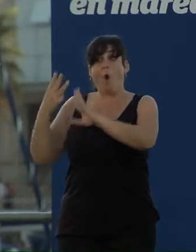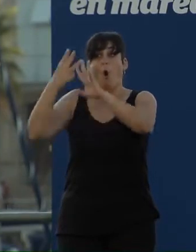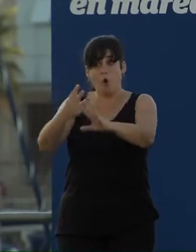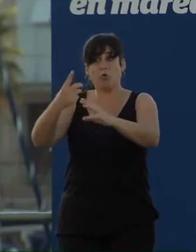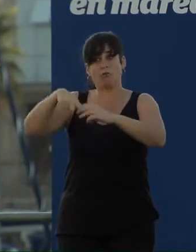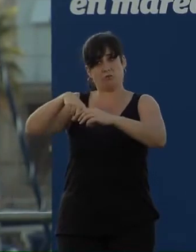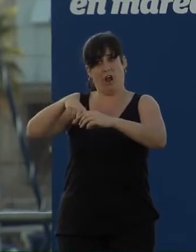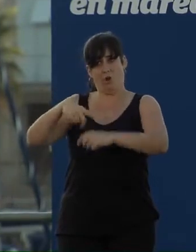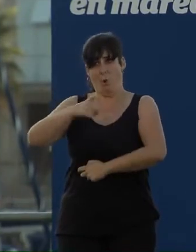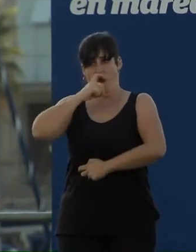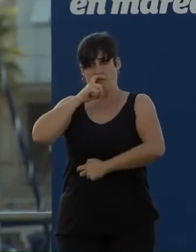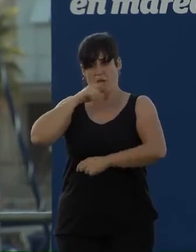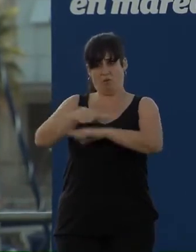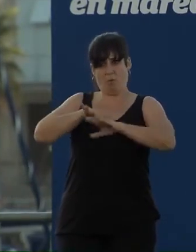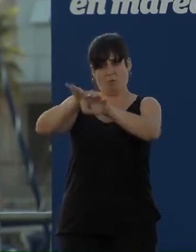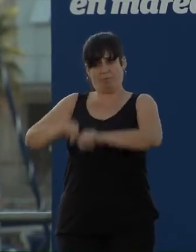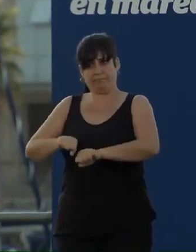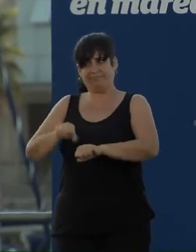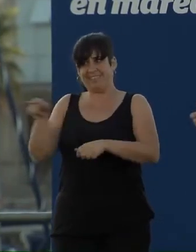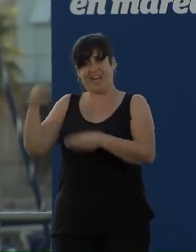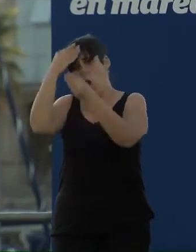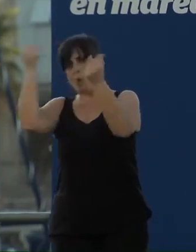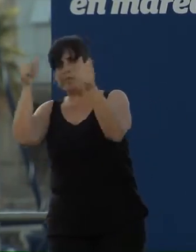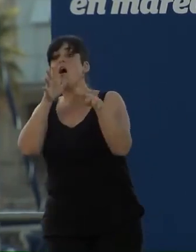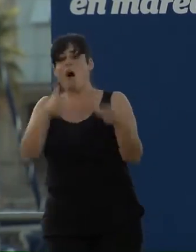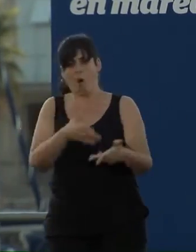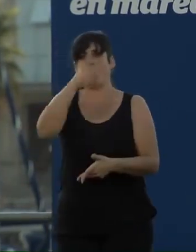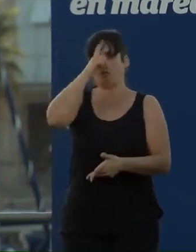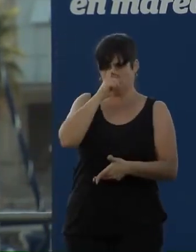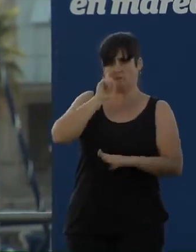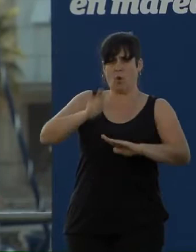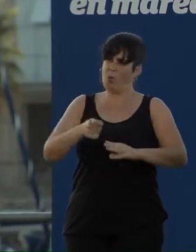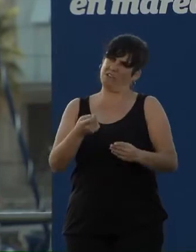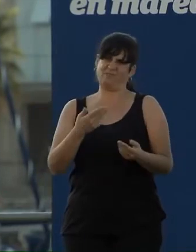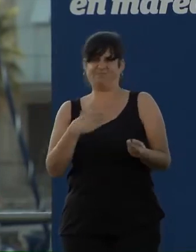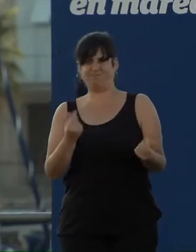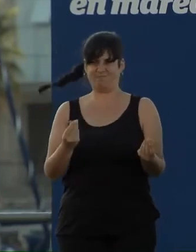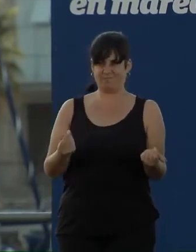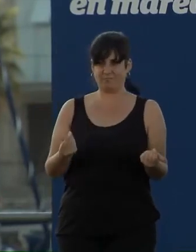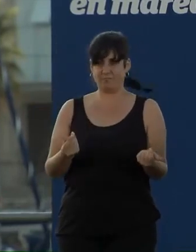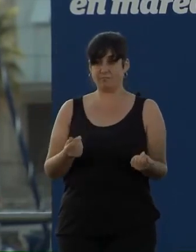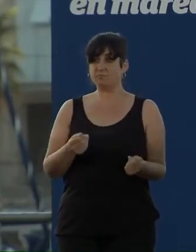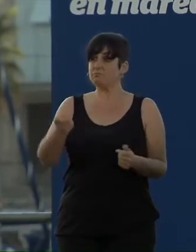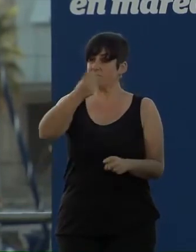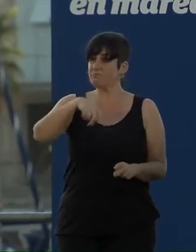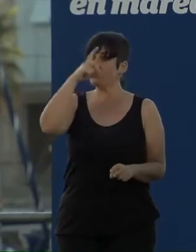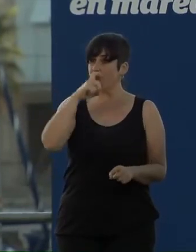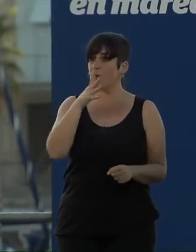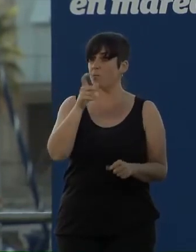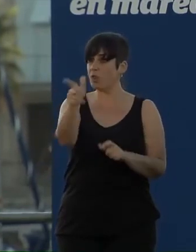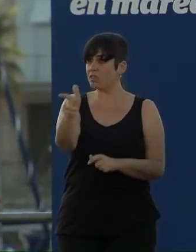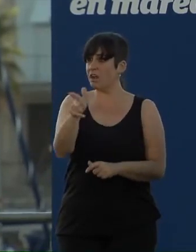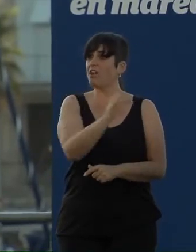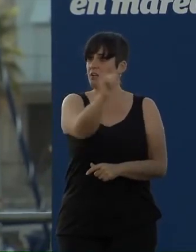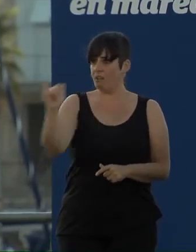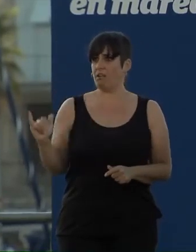aznar acordó acas ahora pues aquí estamos porque somos cadá cidad temos dereitos temos